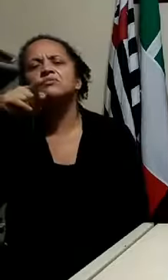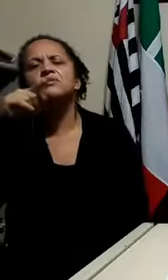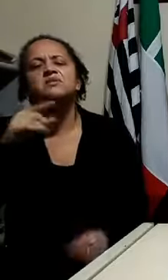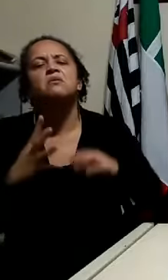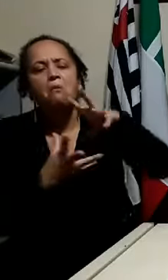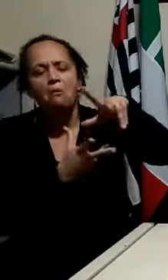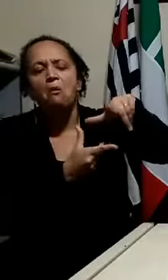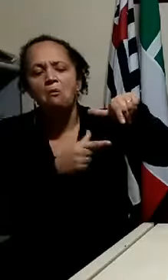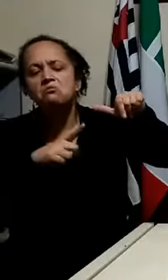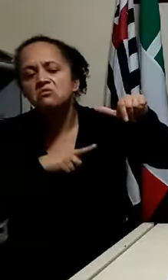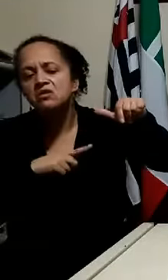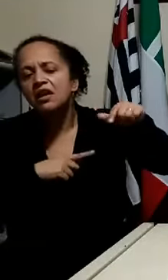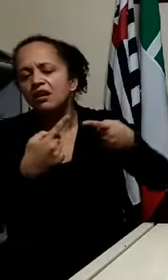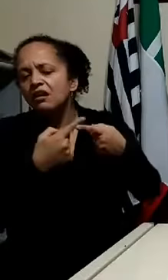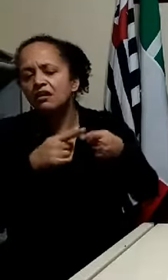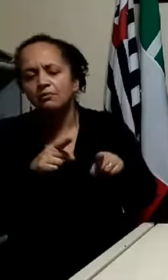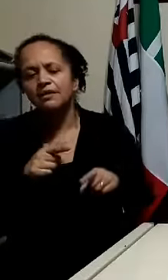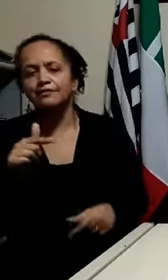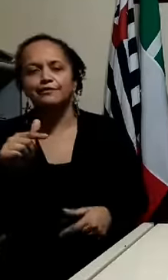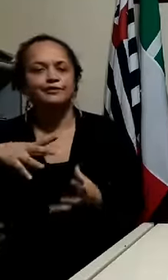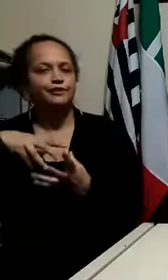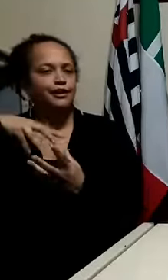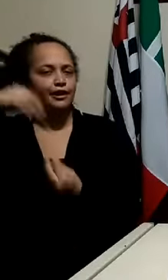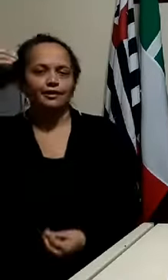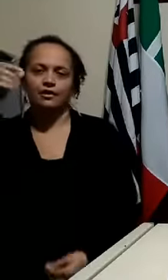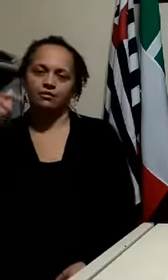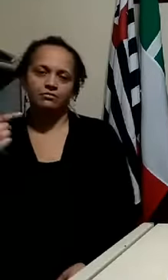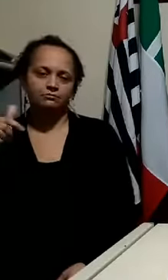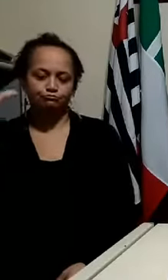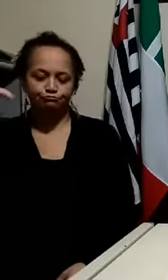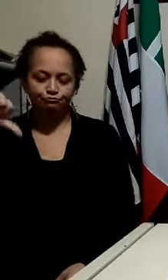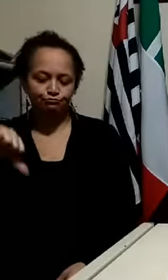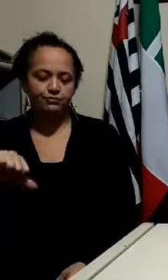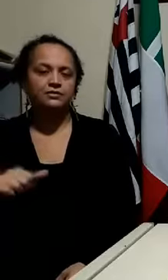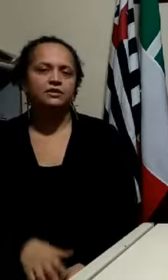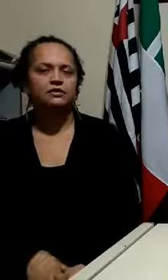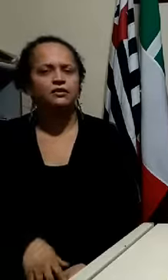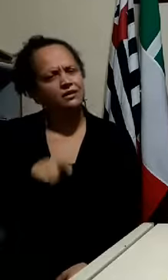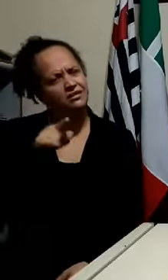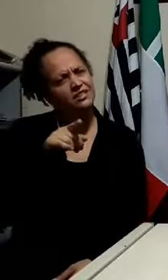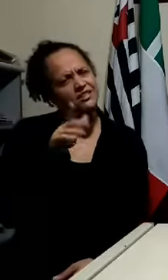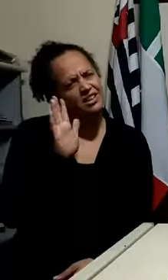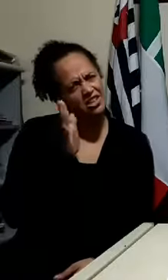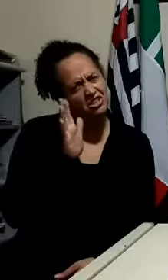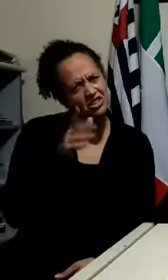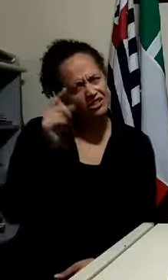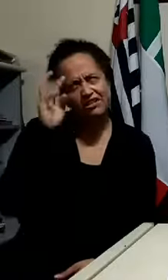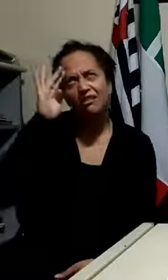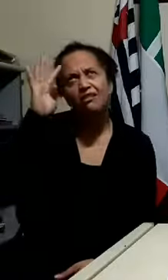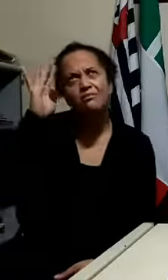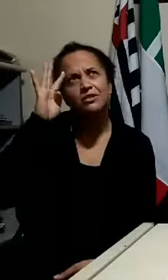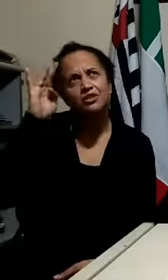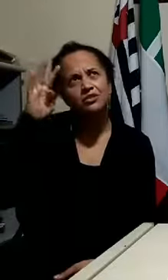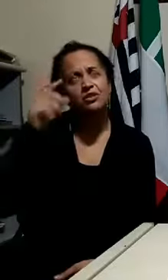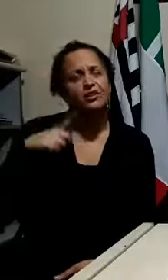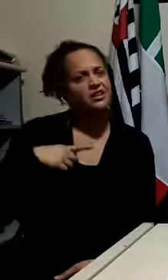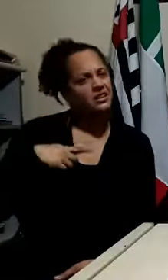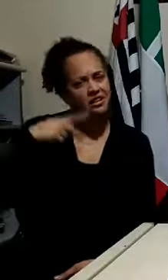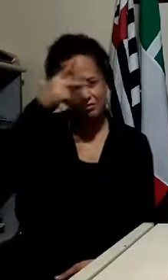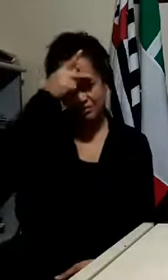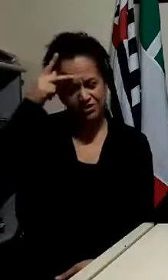imaginou, né, aquelas pessoas multibilionárias, né, que durante a sua curta vida